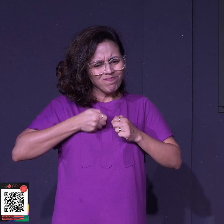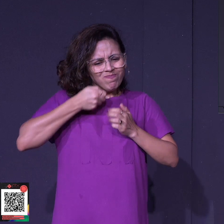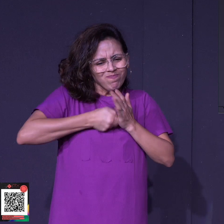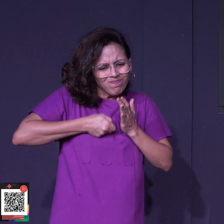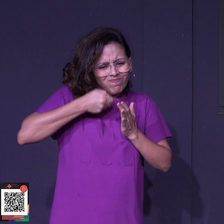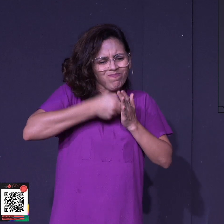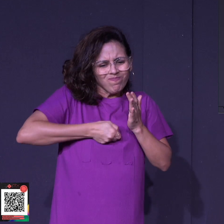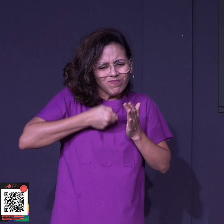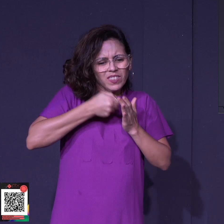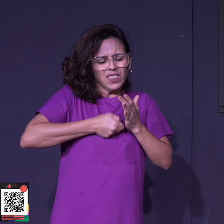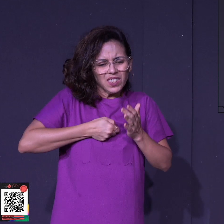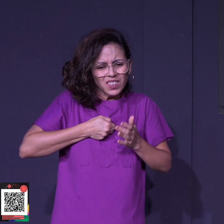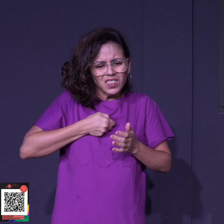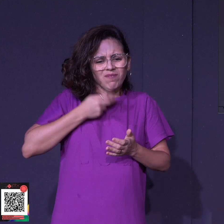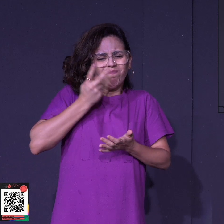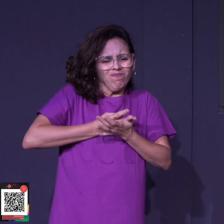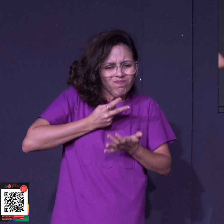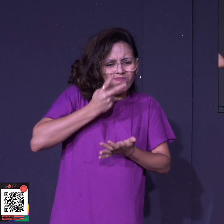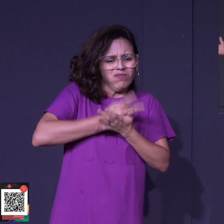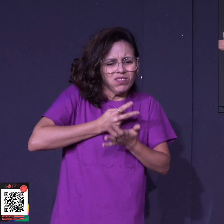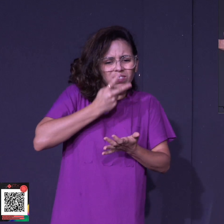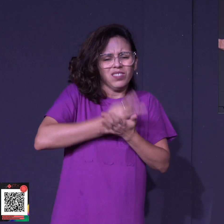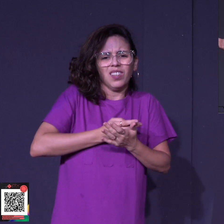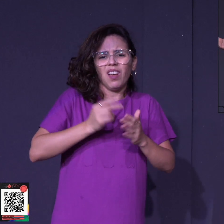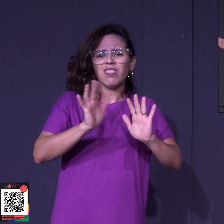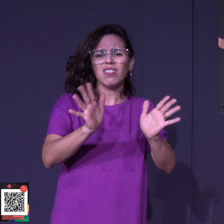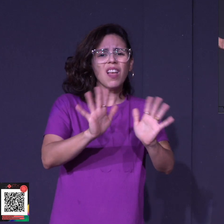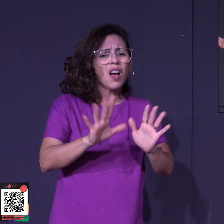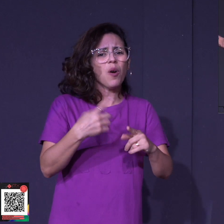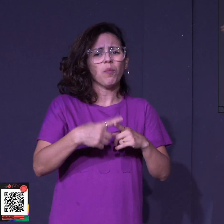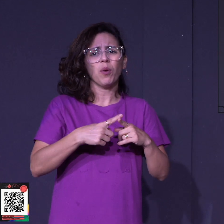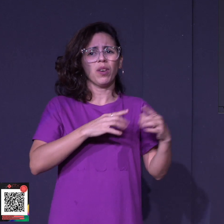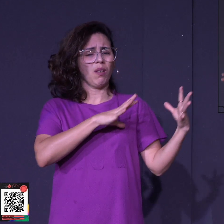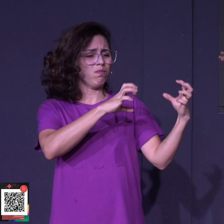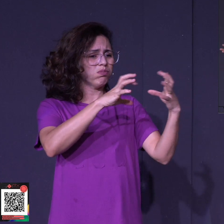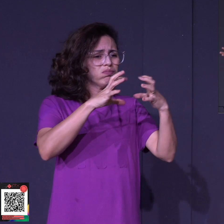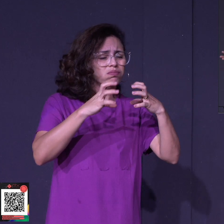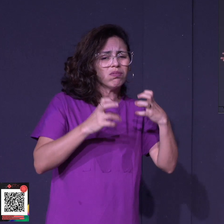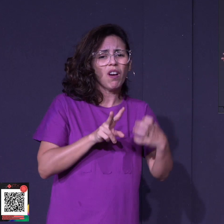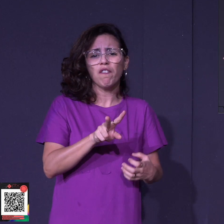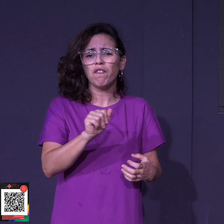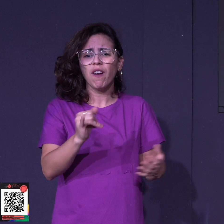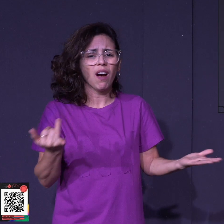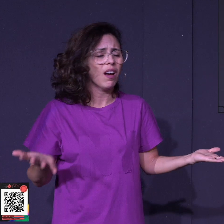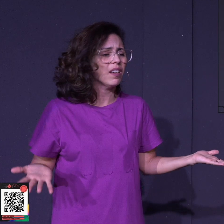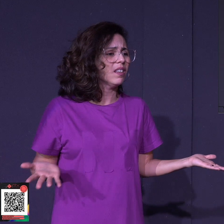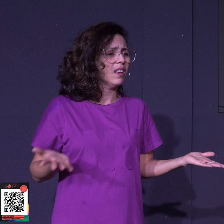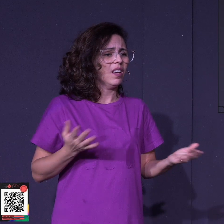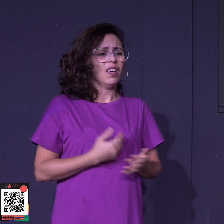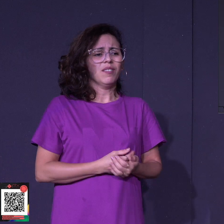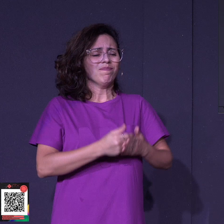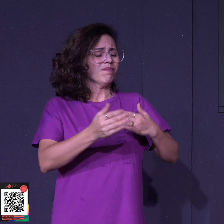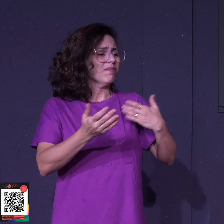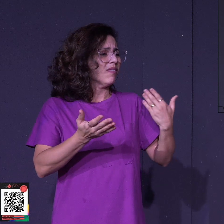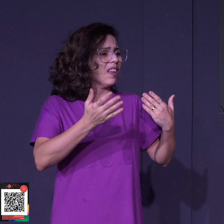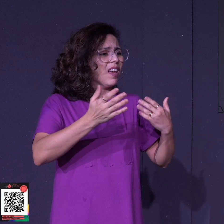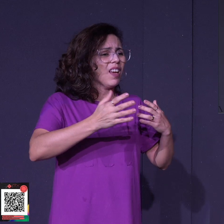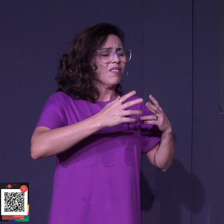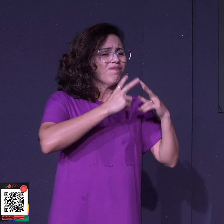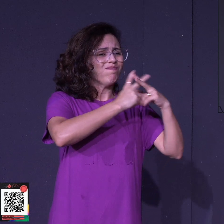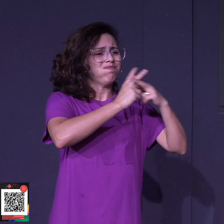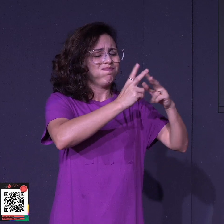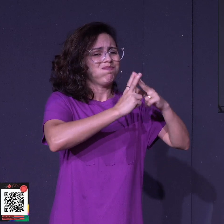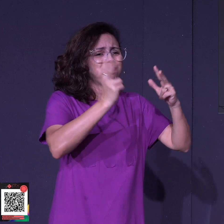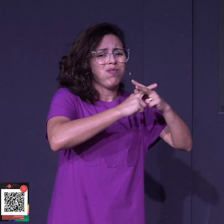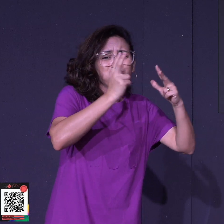se debater, a gente vai se machucar, a gente vai machucar os outros. Entra no teu quarto, fecha a tua